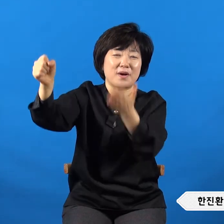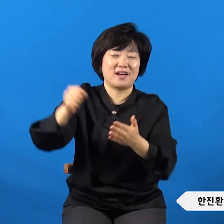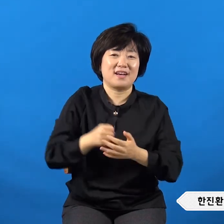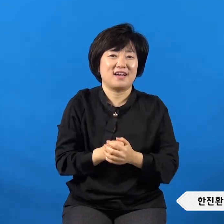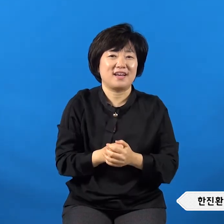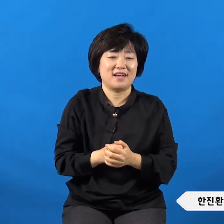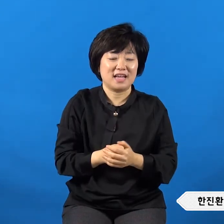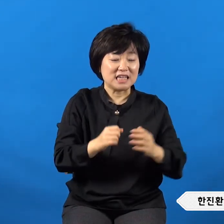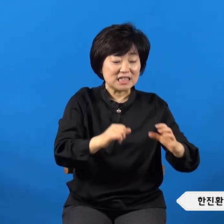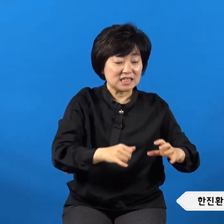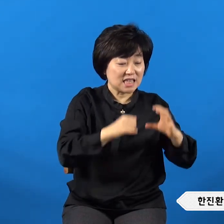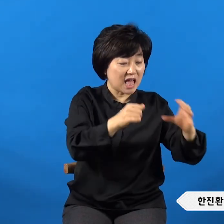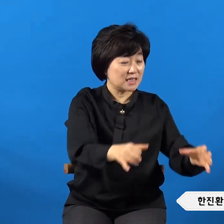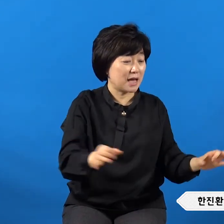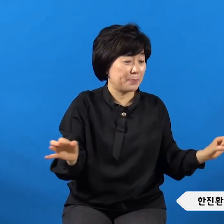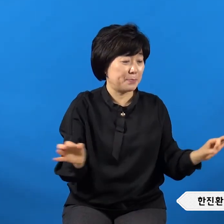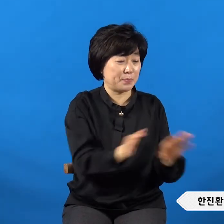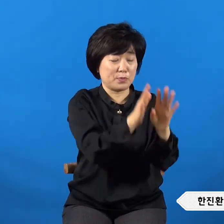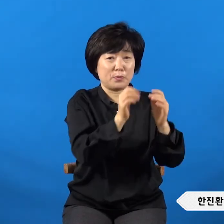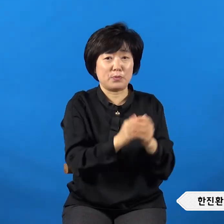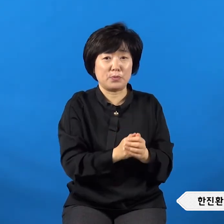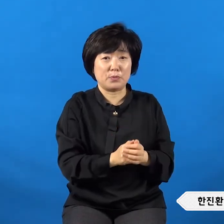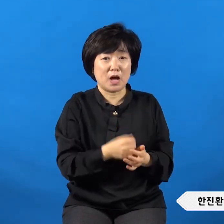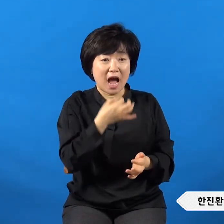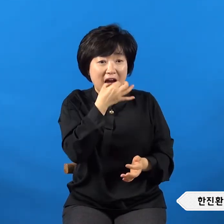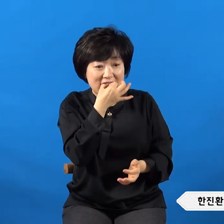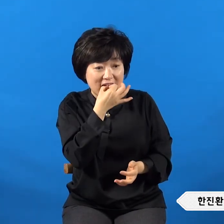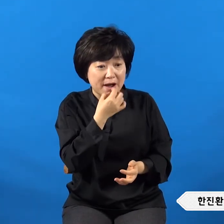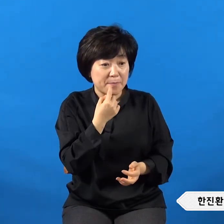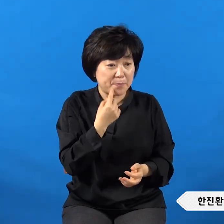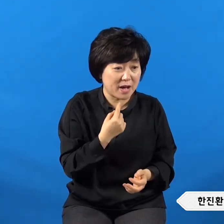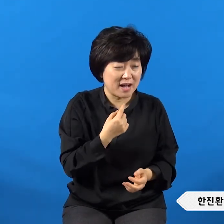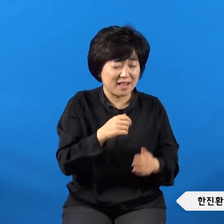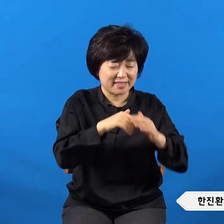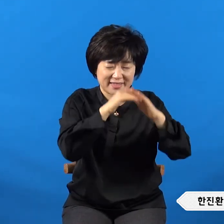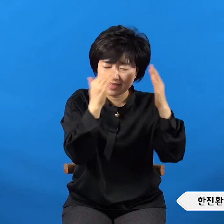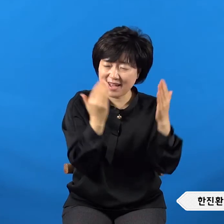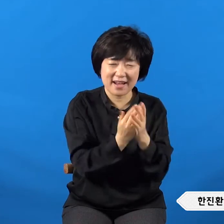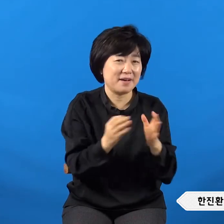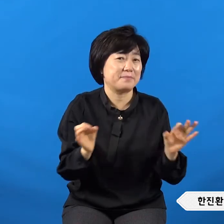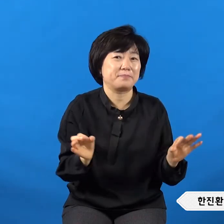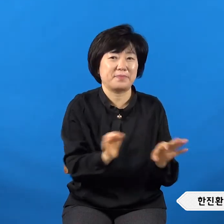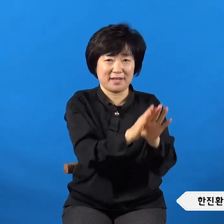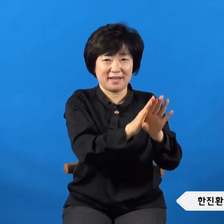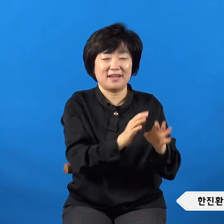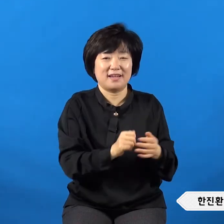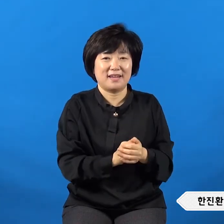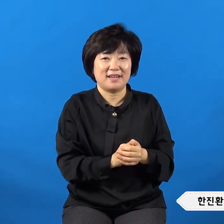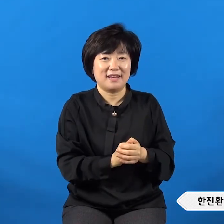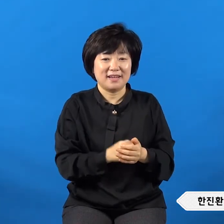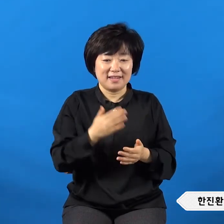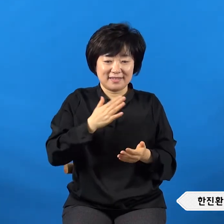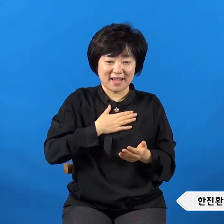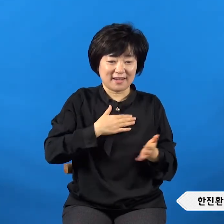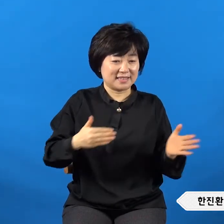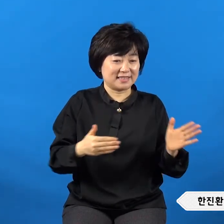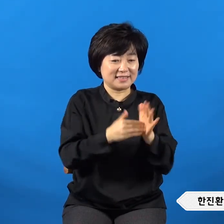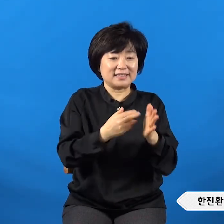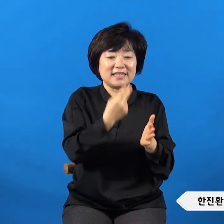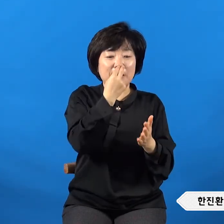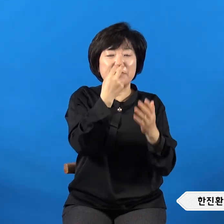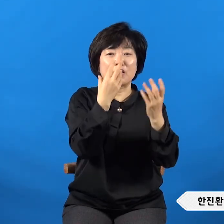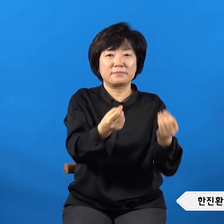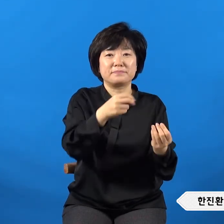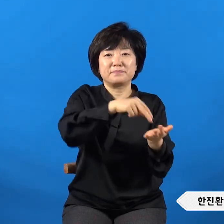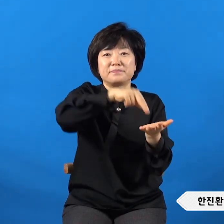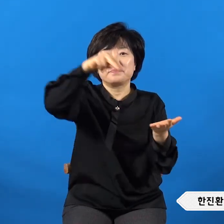말씀합니다. 이 세상도 지나갈 것이고 정욕도 탐욕도 욕망도 다 지나갈 것입니다. 무대에서 내려서야